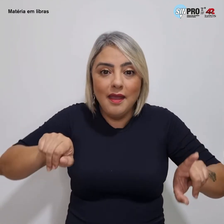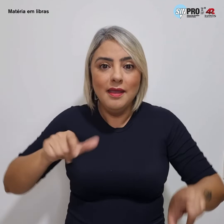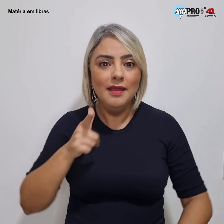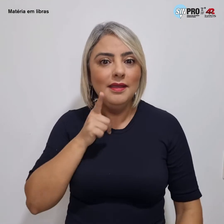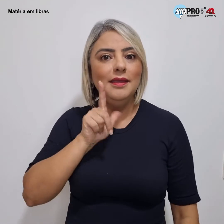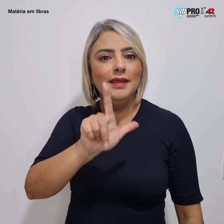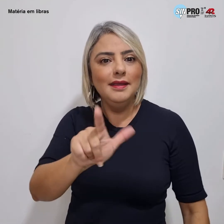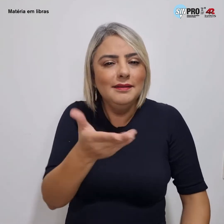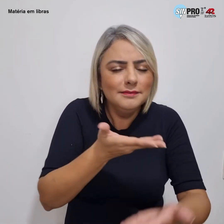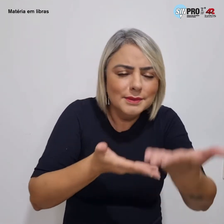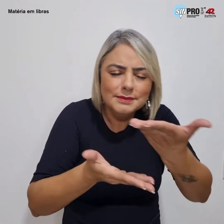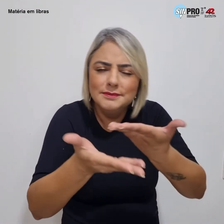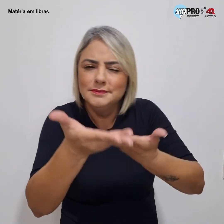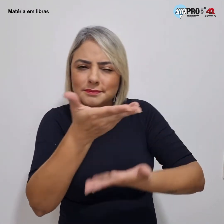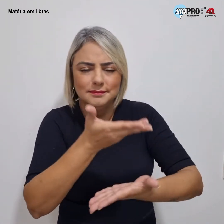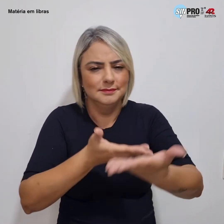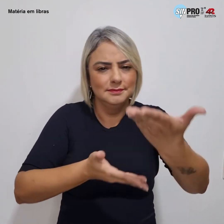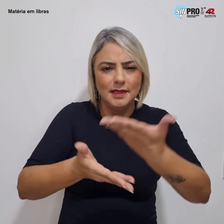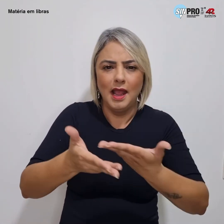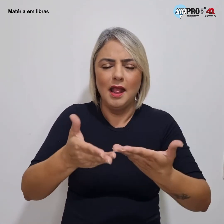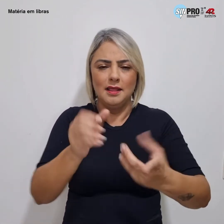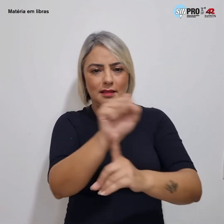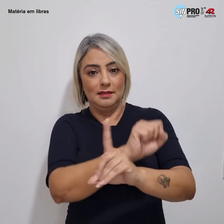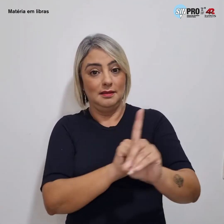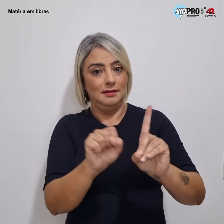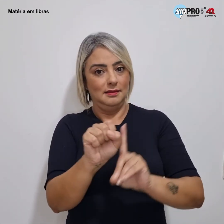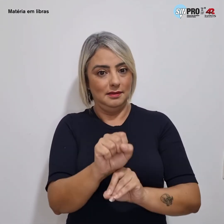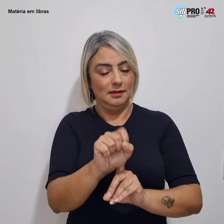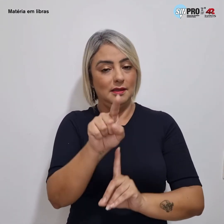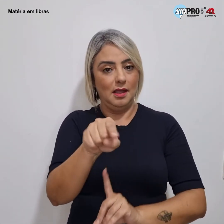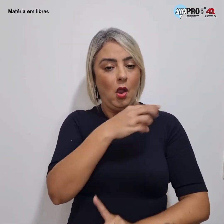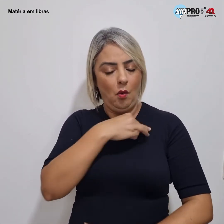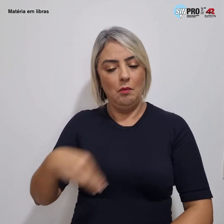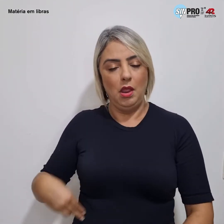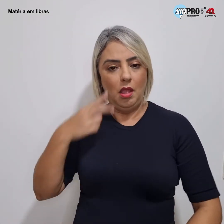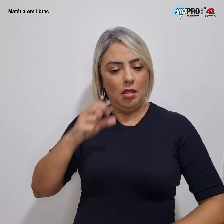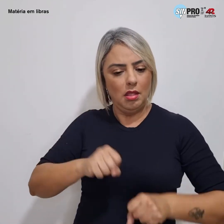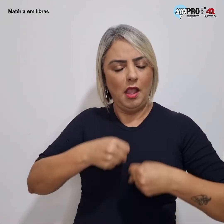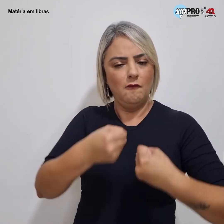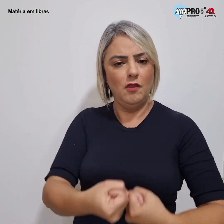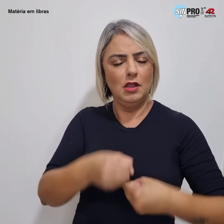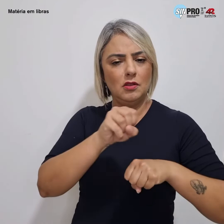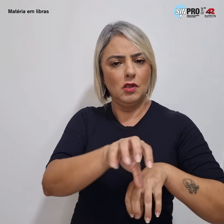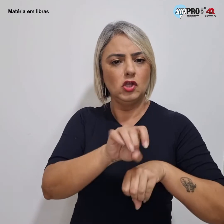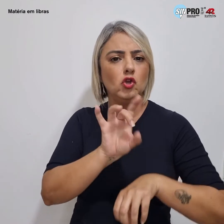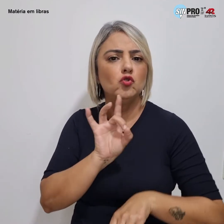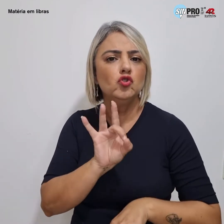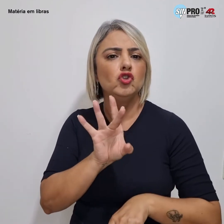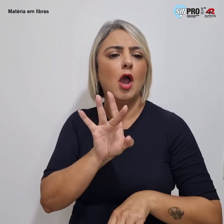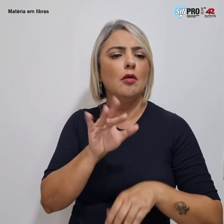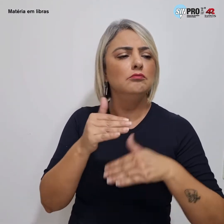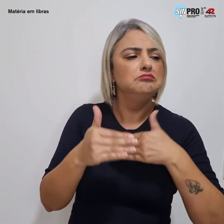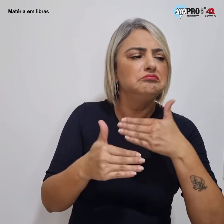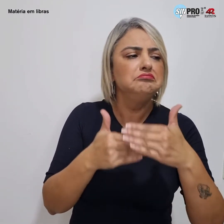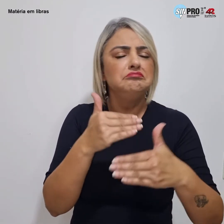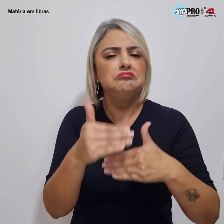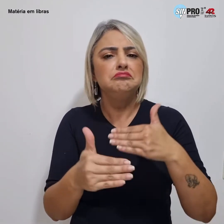diversos e de ganhos e trocas distintas com a sociedade. Ele defende a educação apenas como um